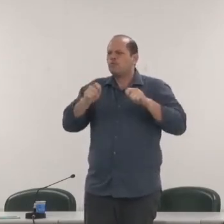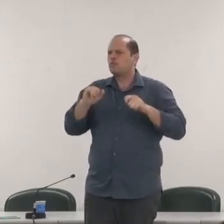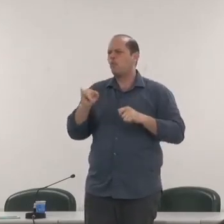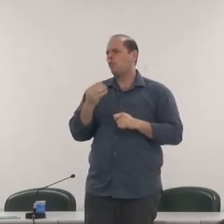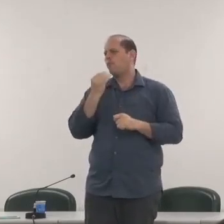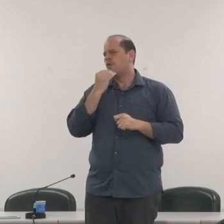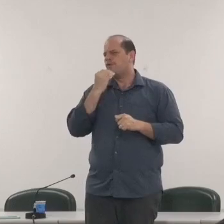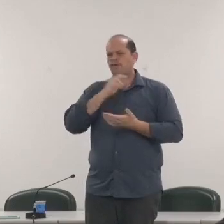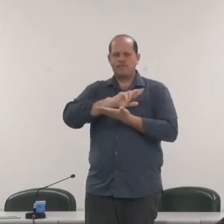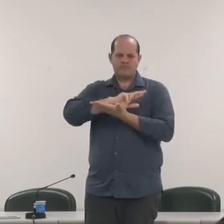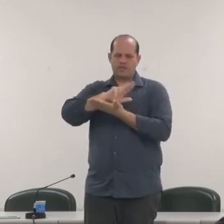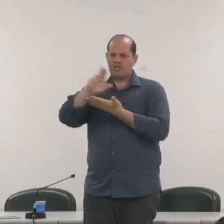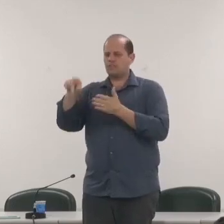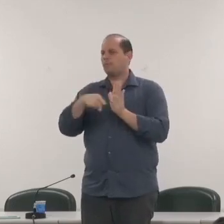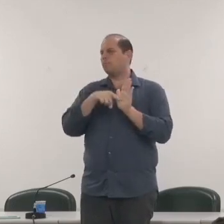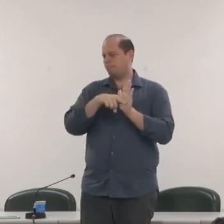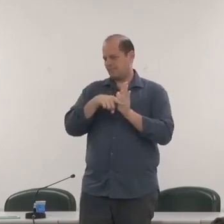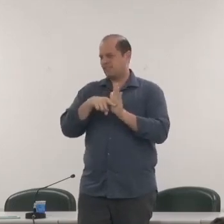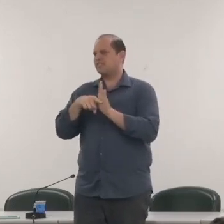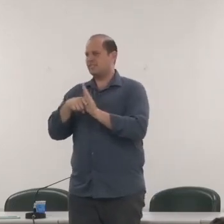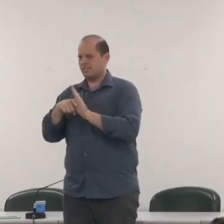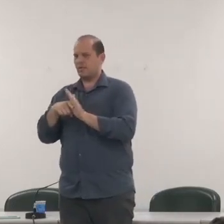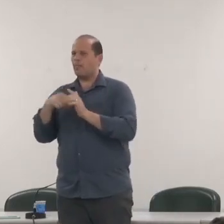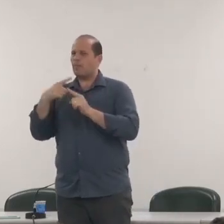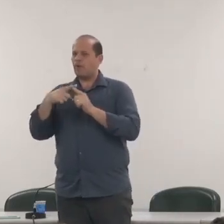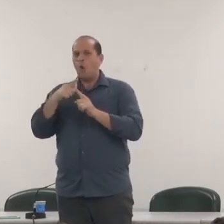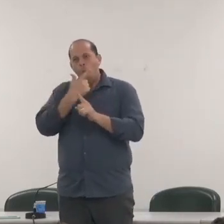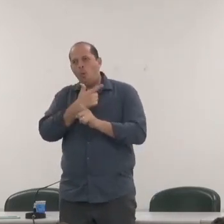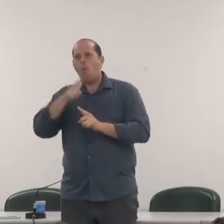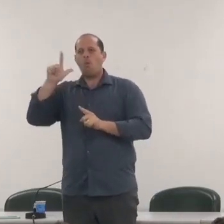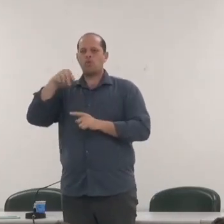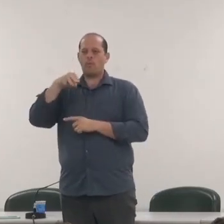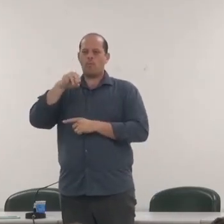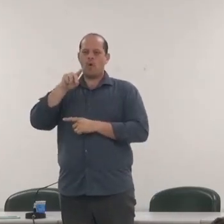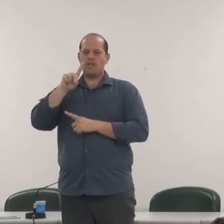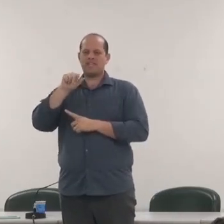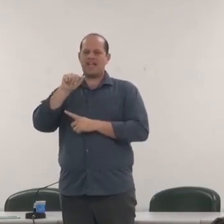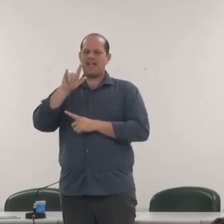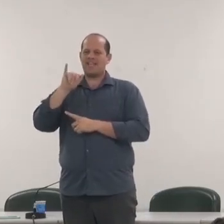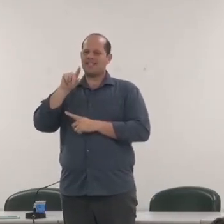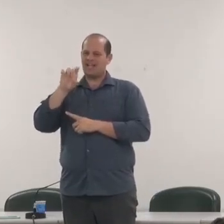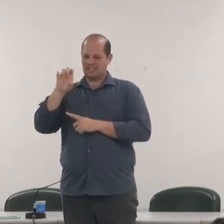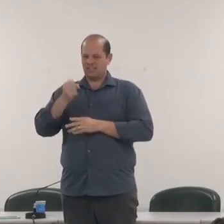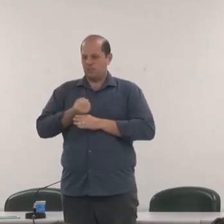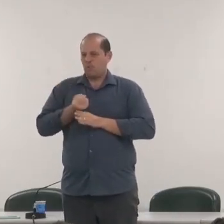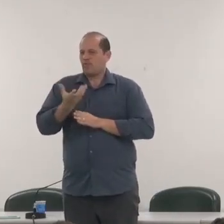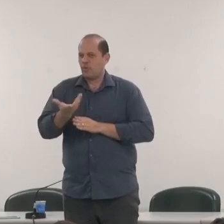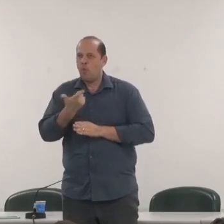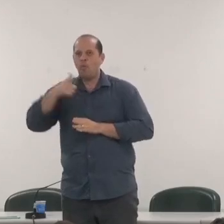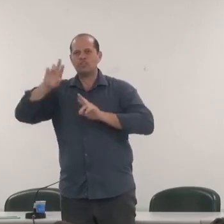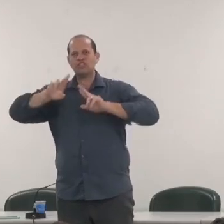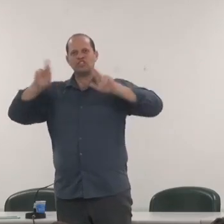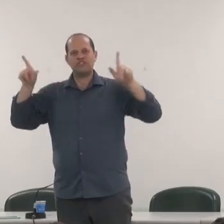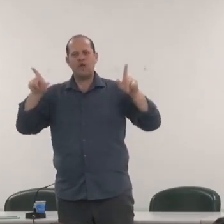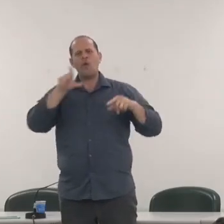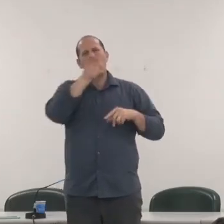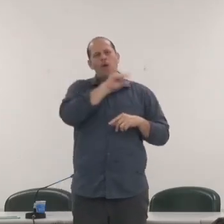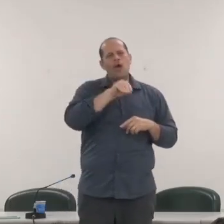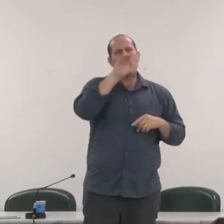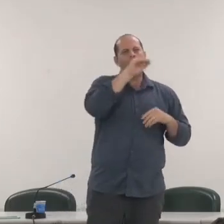seja o primeiro de muitos daqui para frente, porque a gente tem muita diversidade de pesquisa, falando sobre modalidades